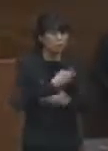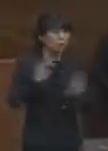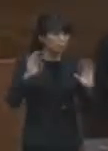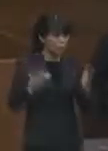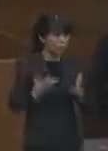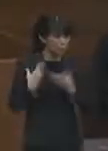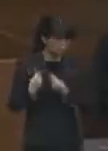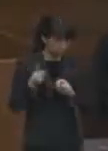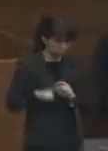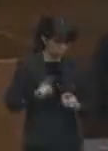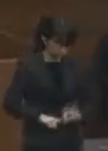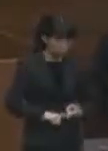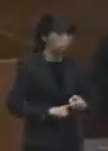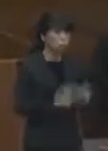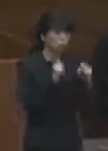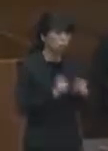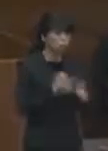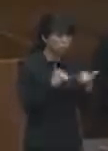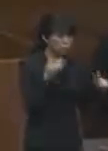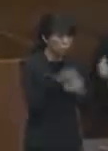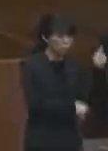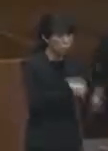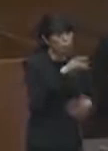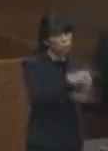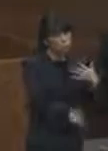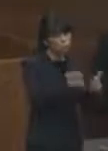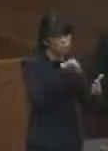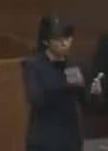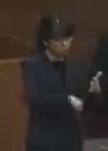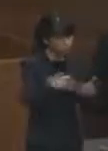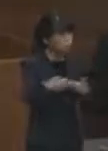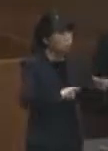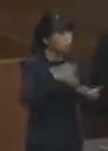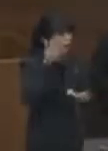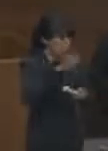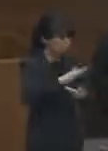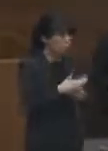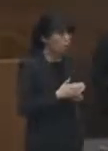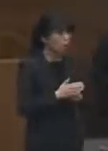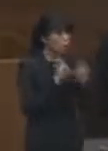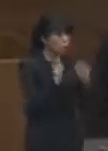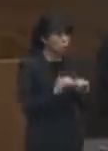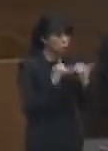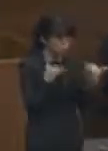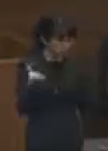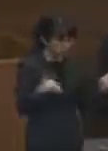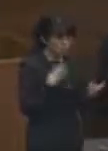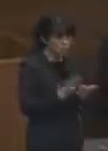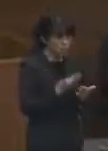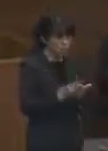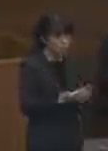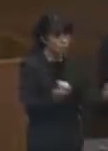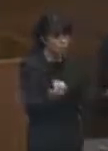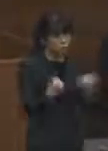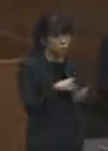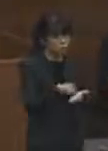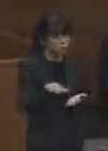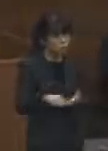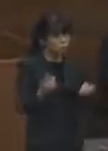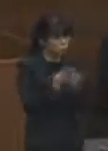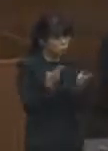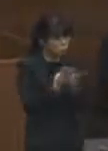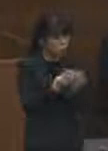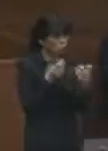。住民投票条例にはご質問のございました住民請求に要する署名数の要